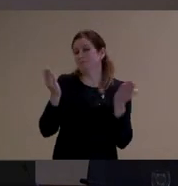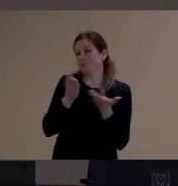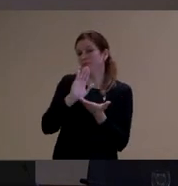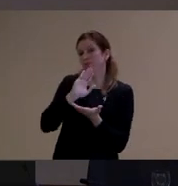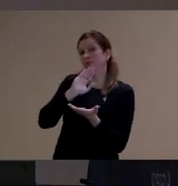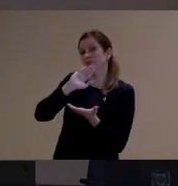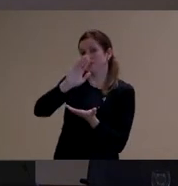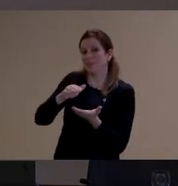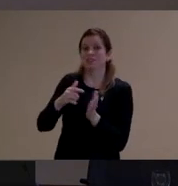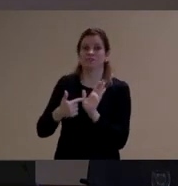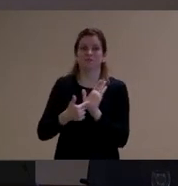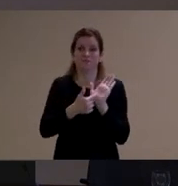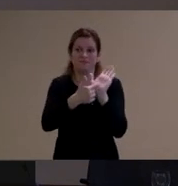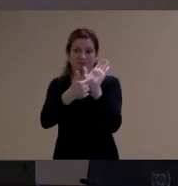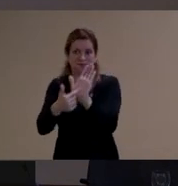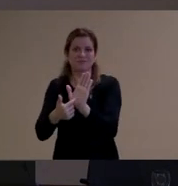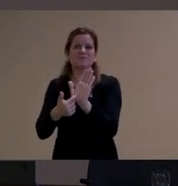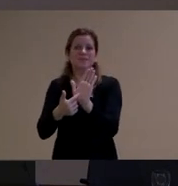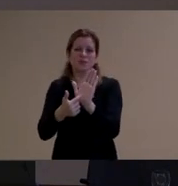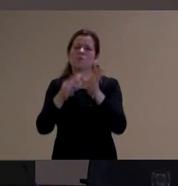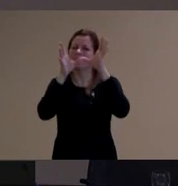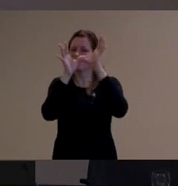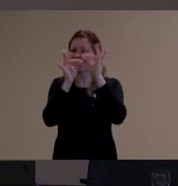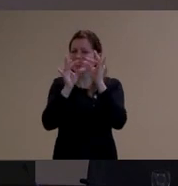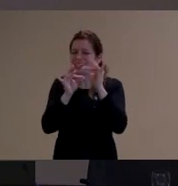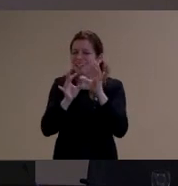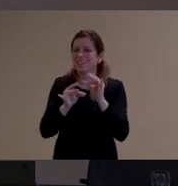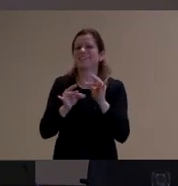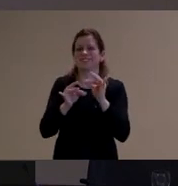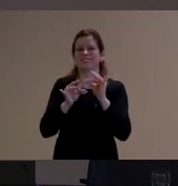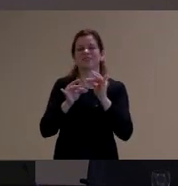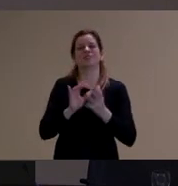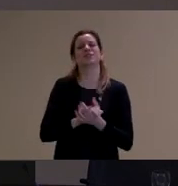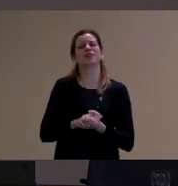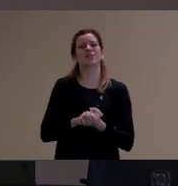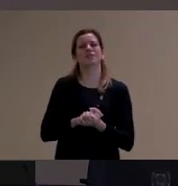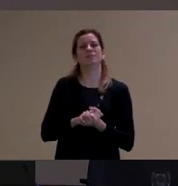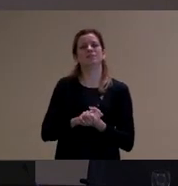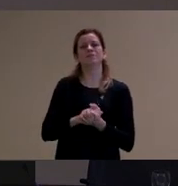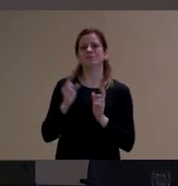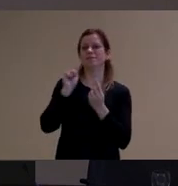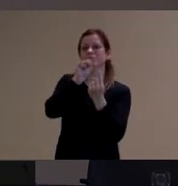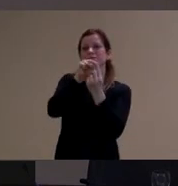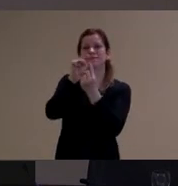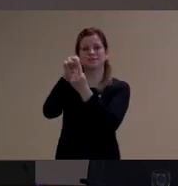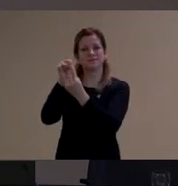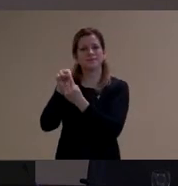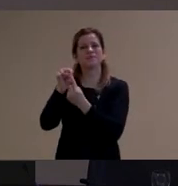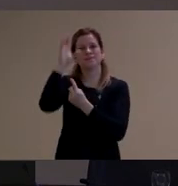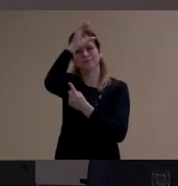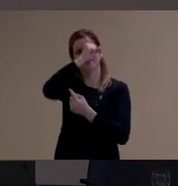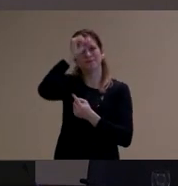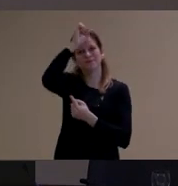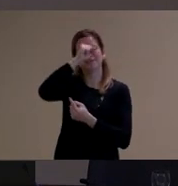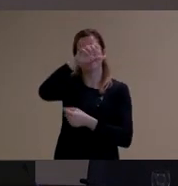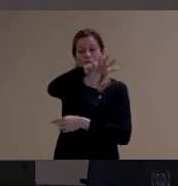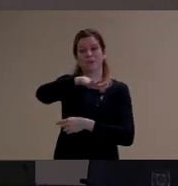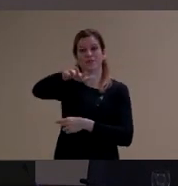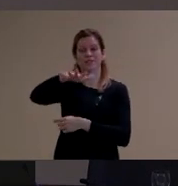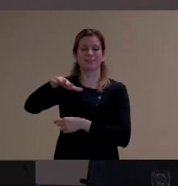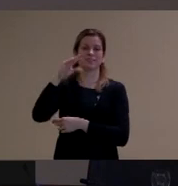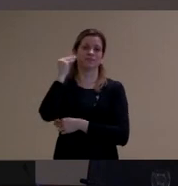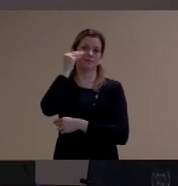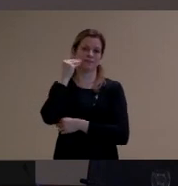Será apresentado com muito mais detalhes né os objetivos de aprendizagem em cada campo de experiência